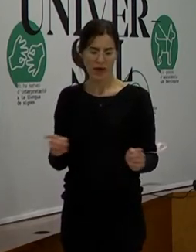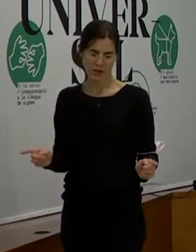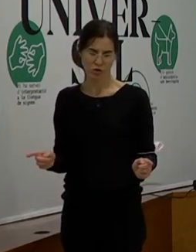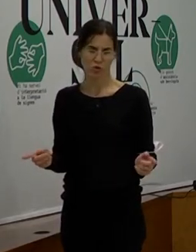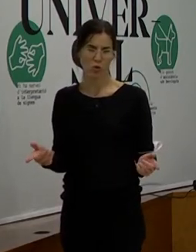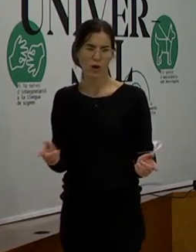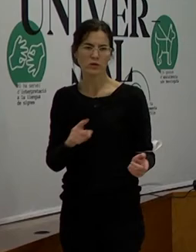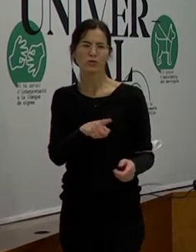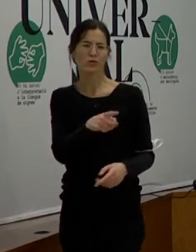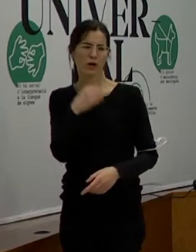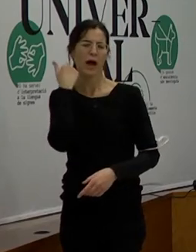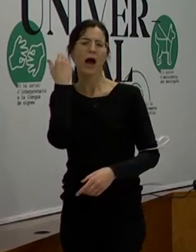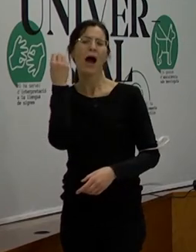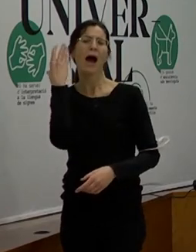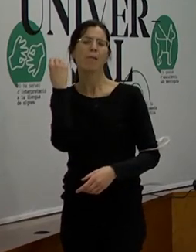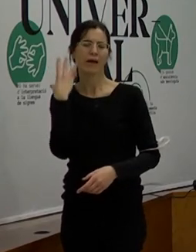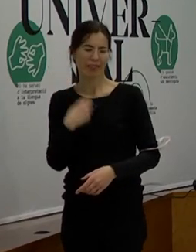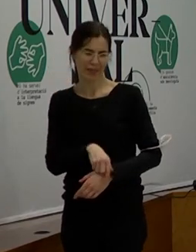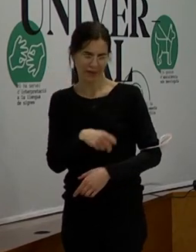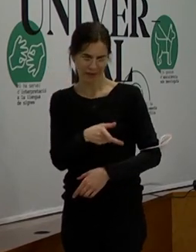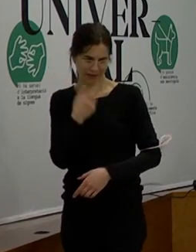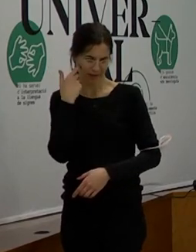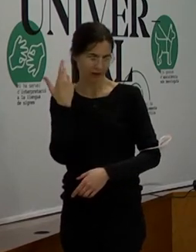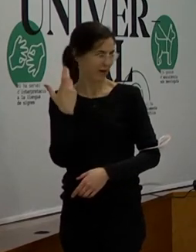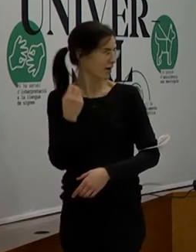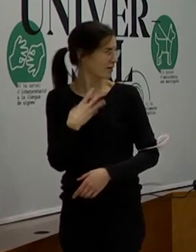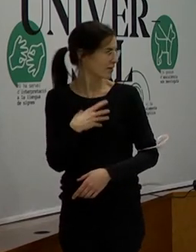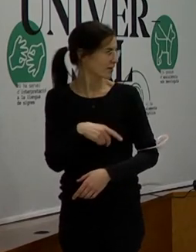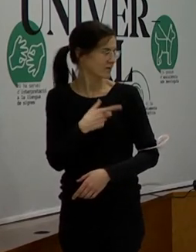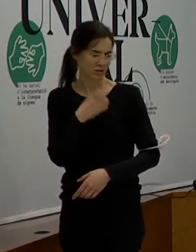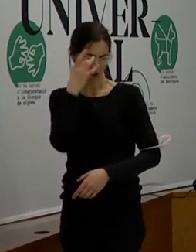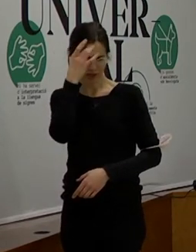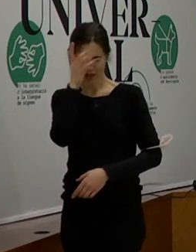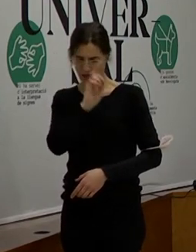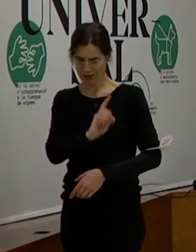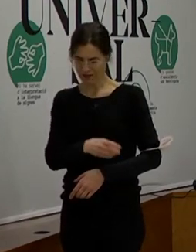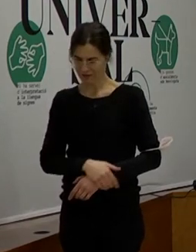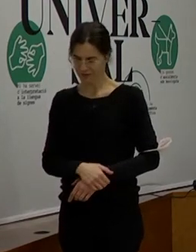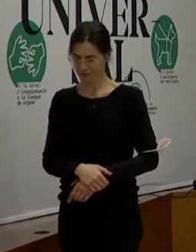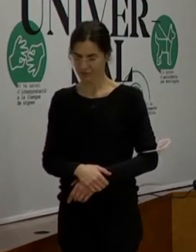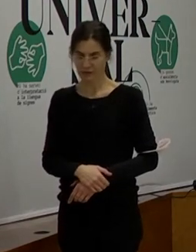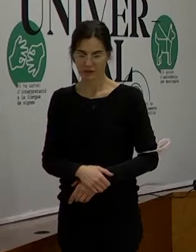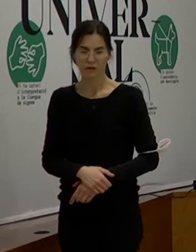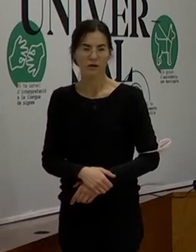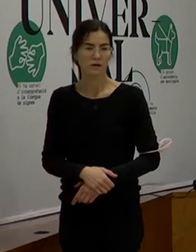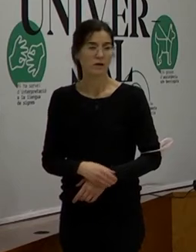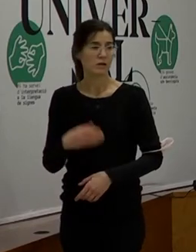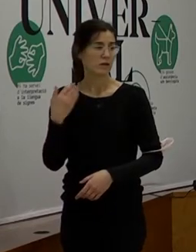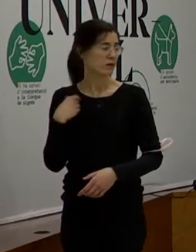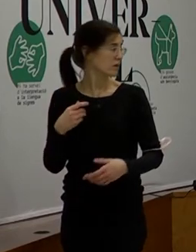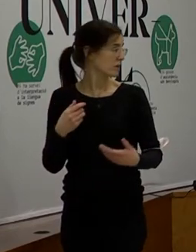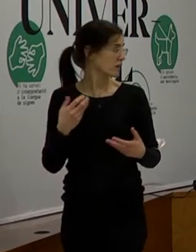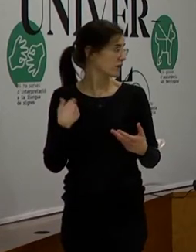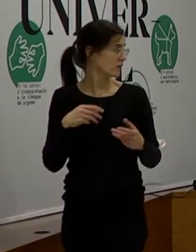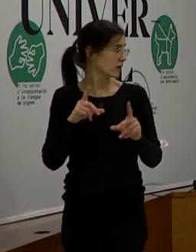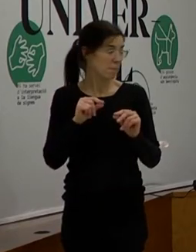chaval, aprende, eh? Aprende. No me vengas de tonterías, ¿vale? 1,20 de largo contando los